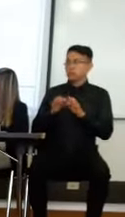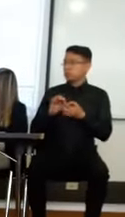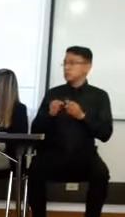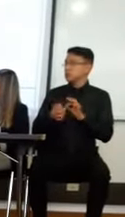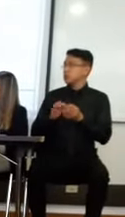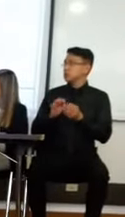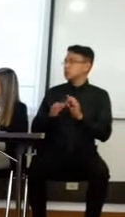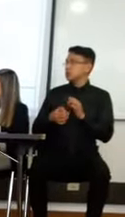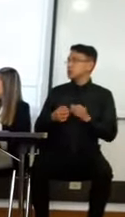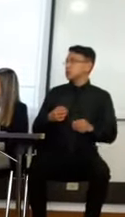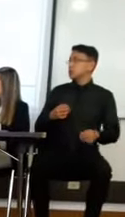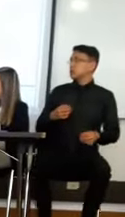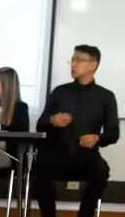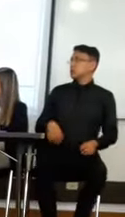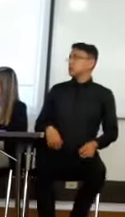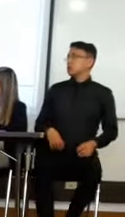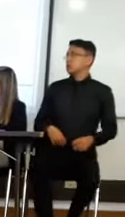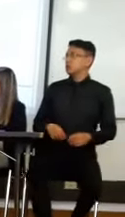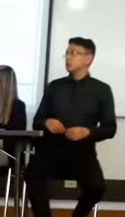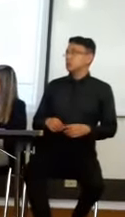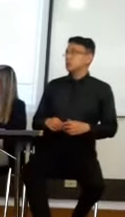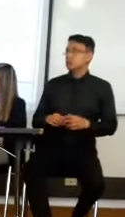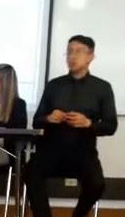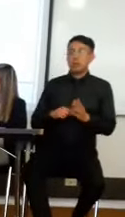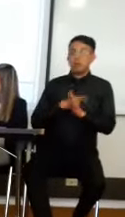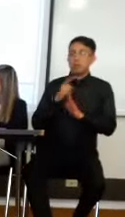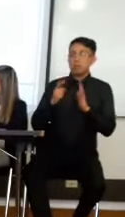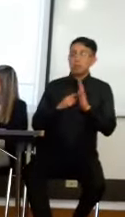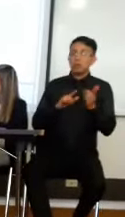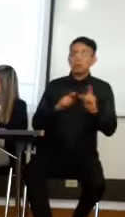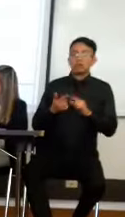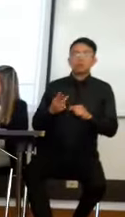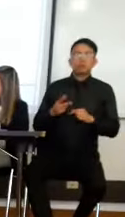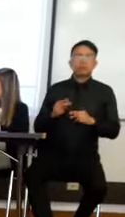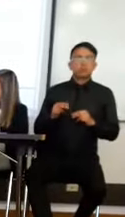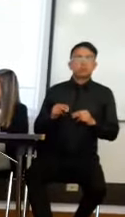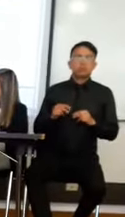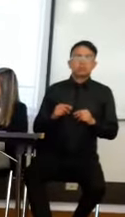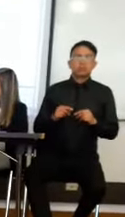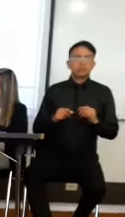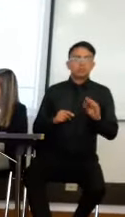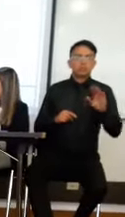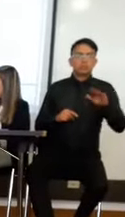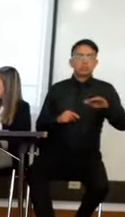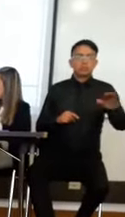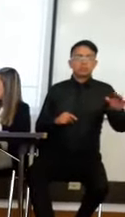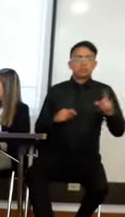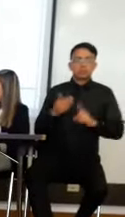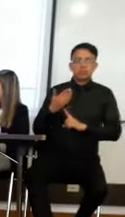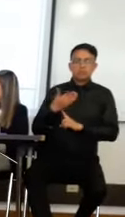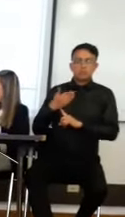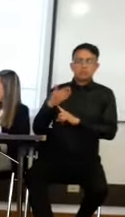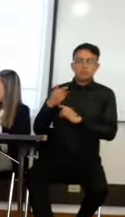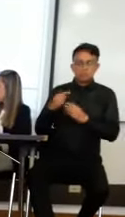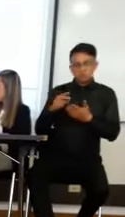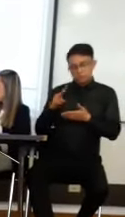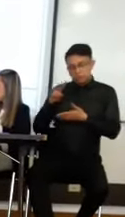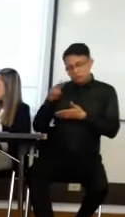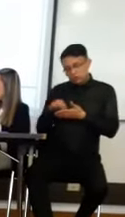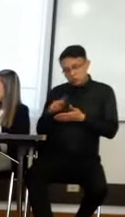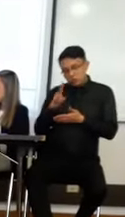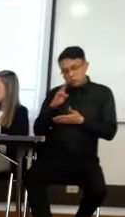para que este instrumento que no está terminado, yo invito a ustedes, como lo he invitado a los profesionales de Profamilia, a que la conozcan,